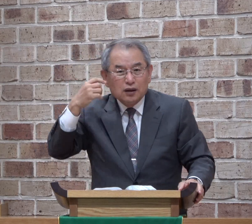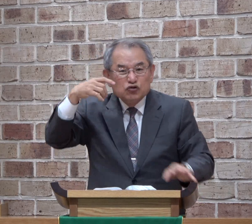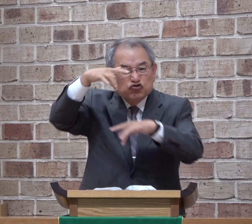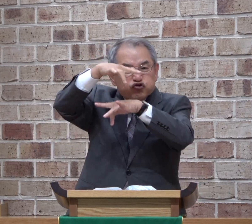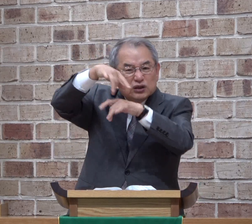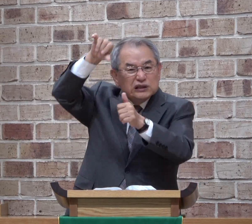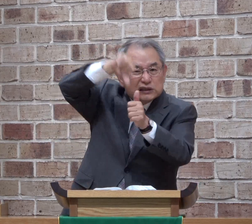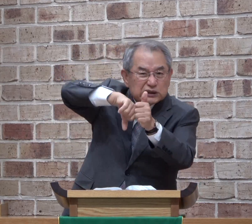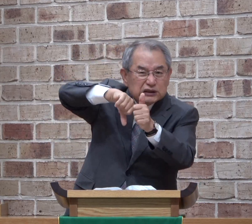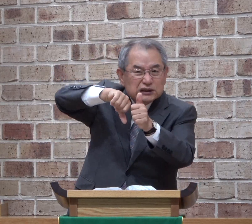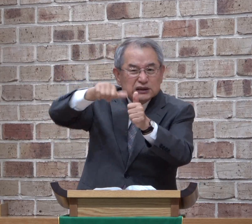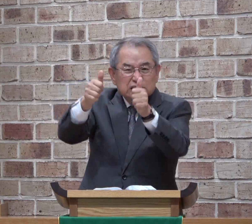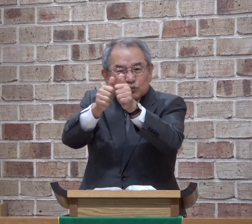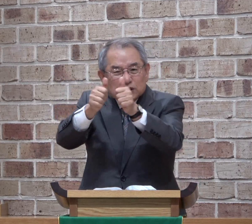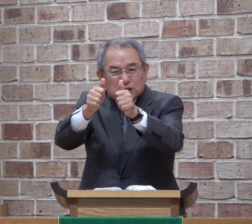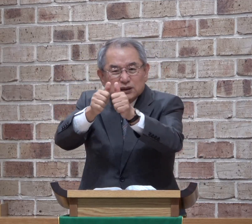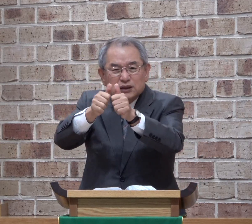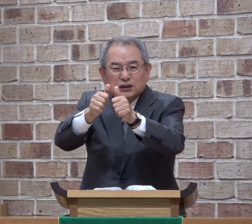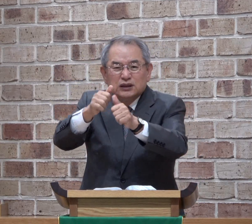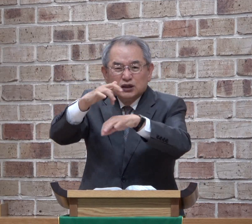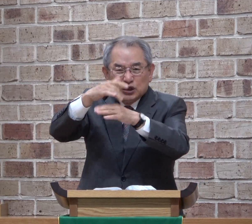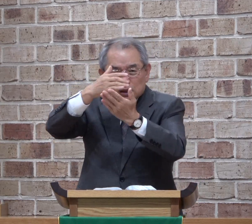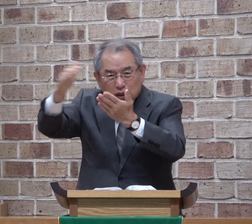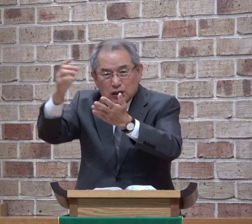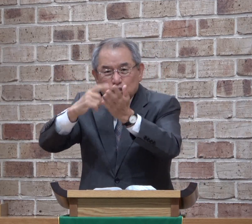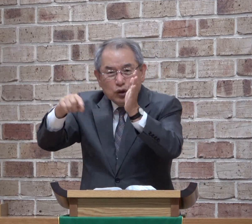아까 귀신 들린 사람처럼